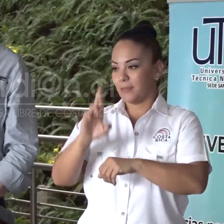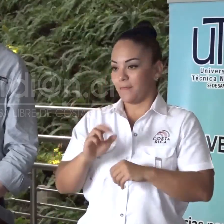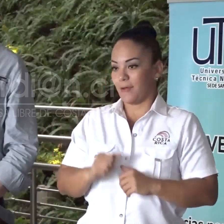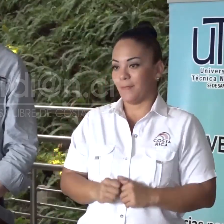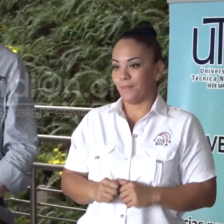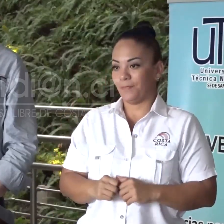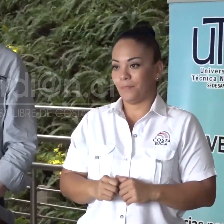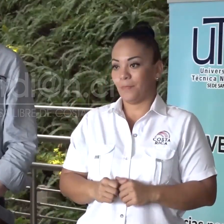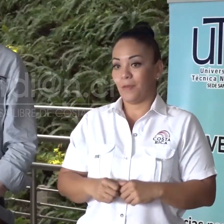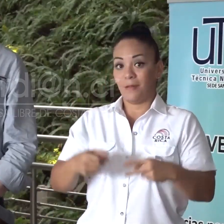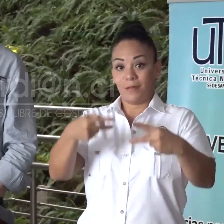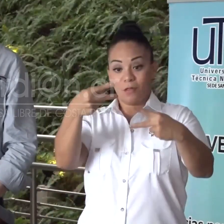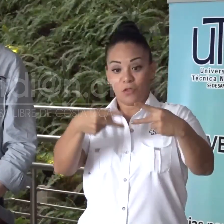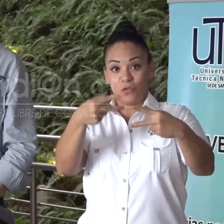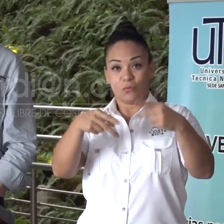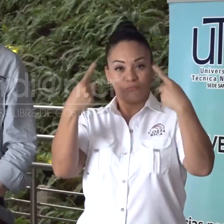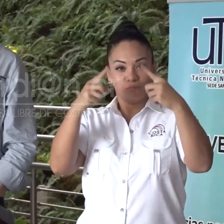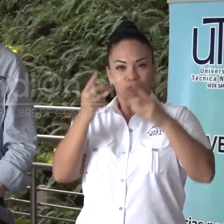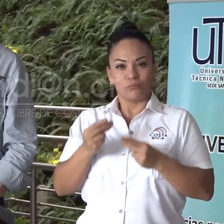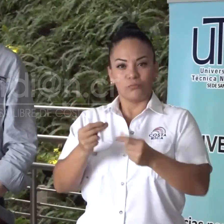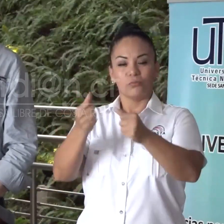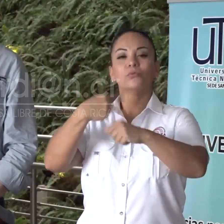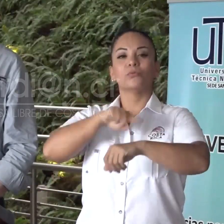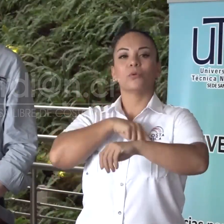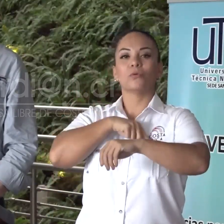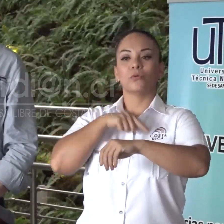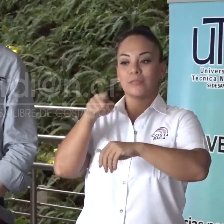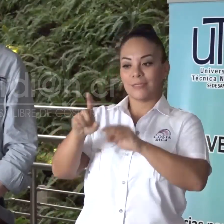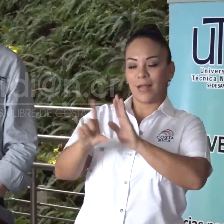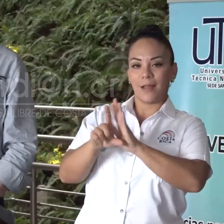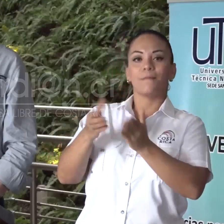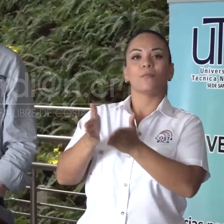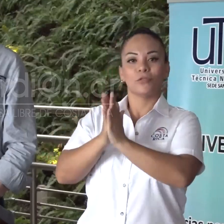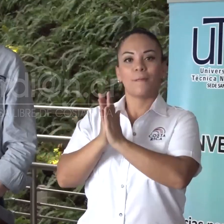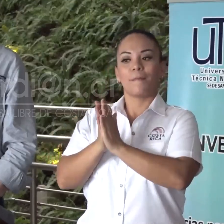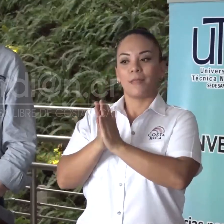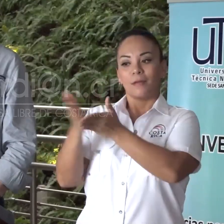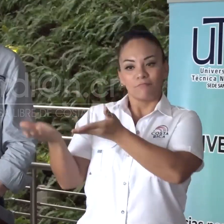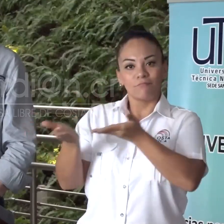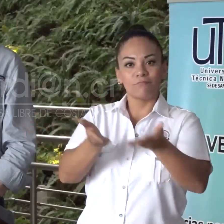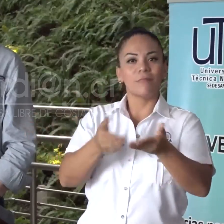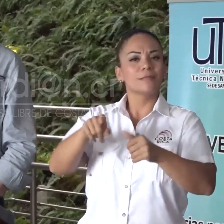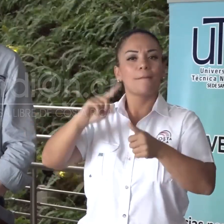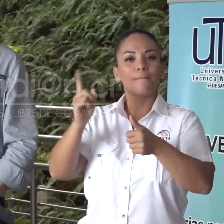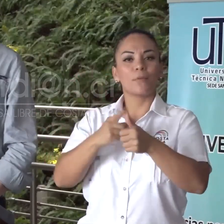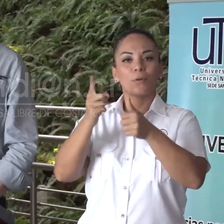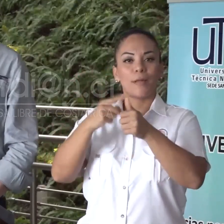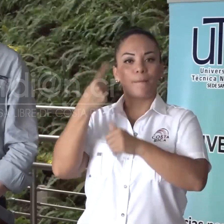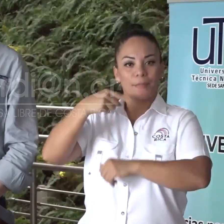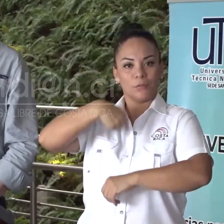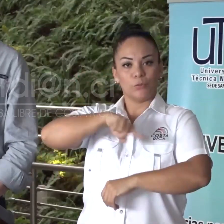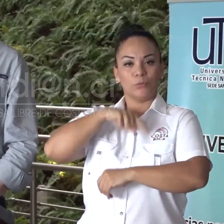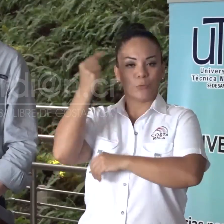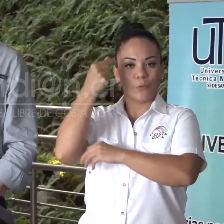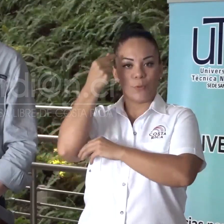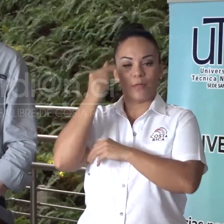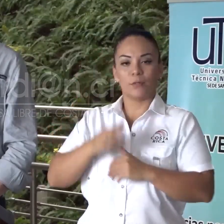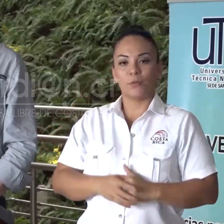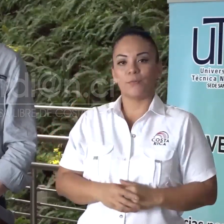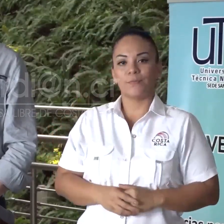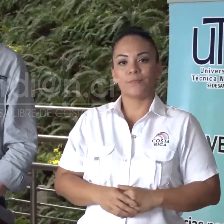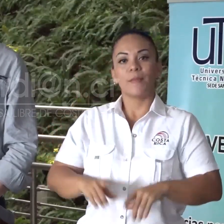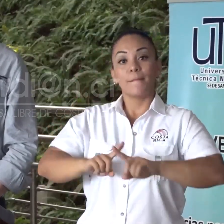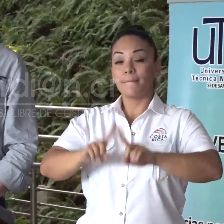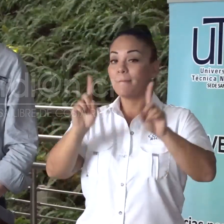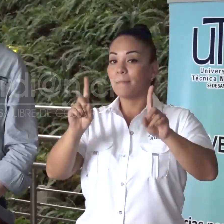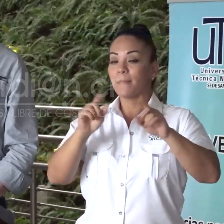cosas salen rápido, nosotros convocaremos esta ley. Es una prioridad para el gobierno,